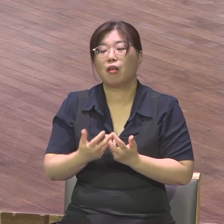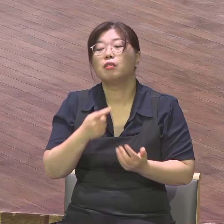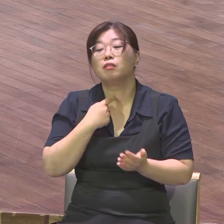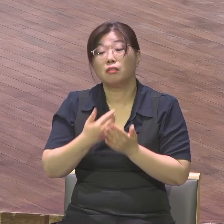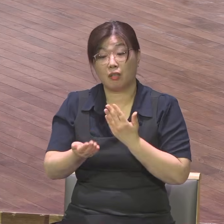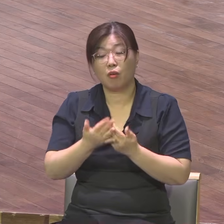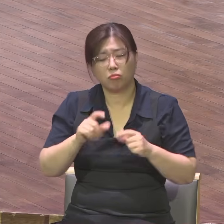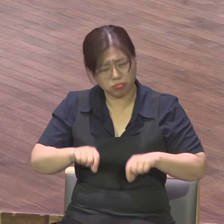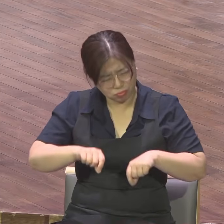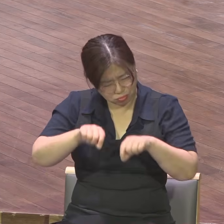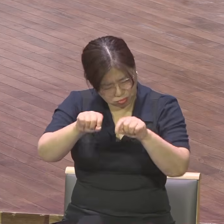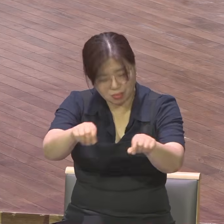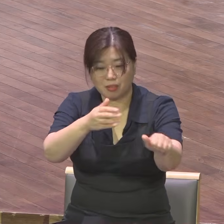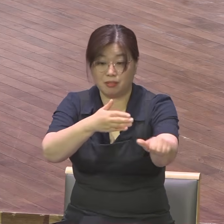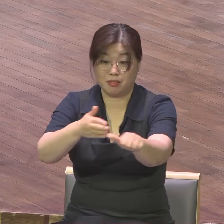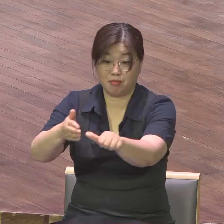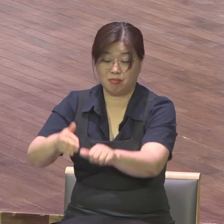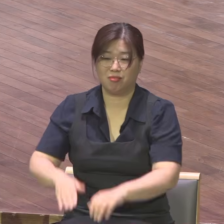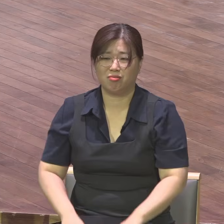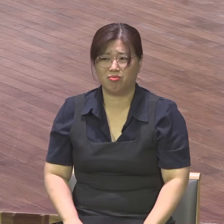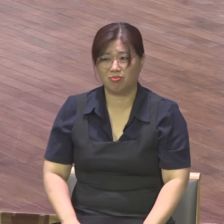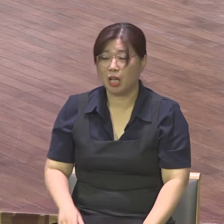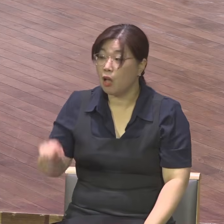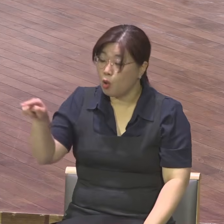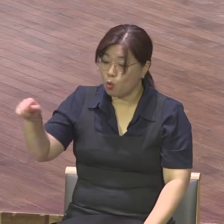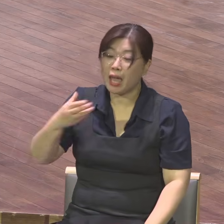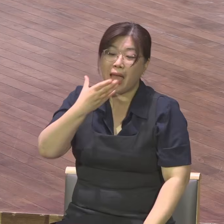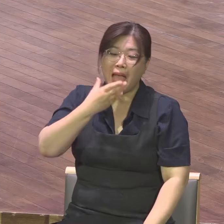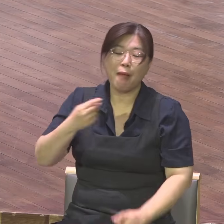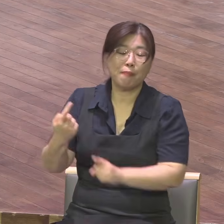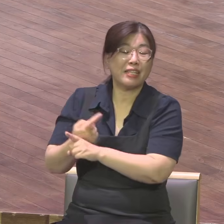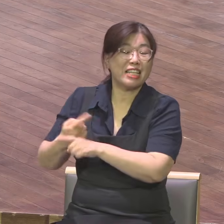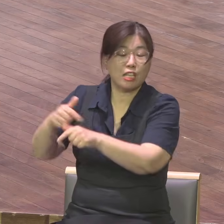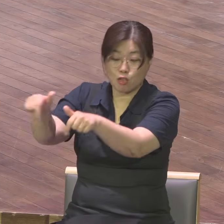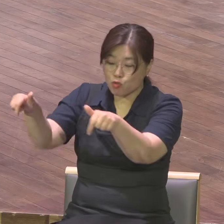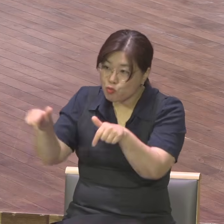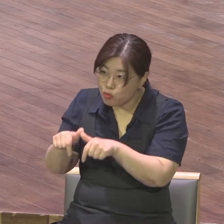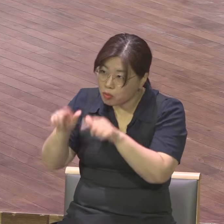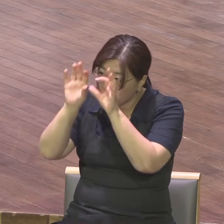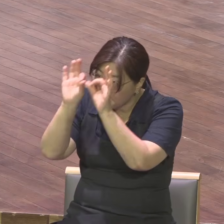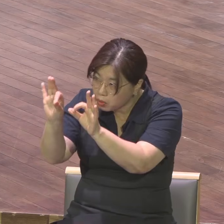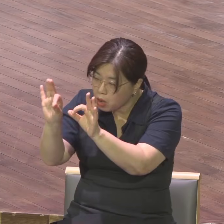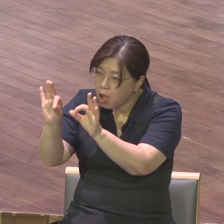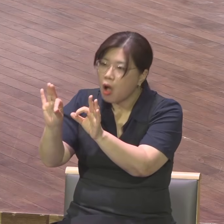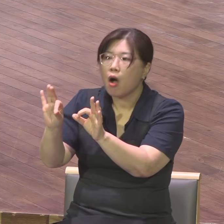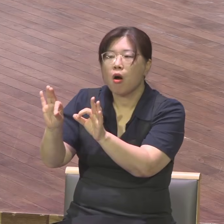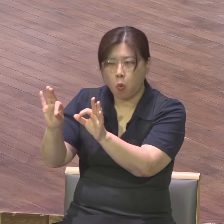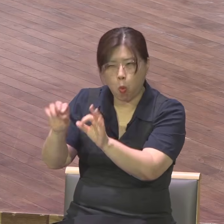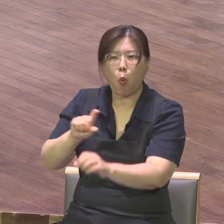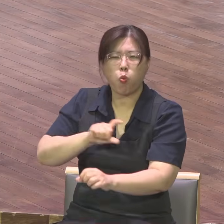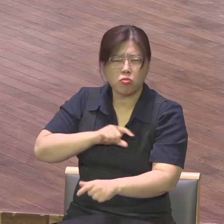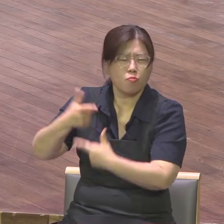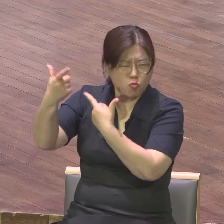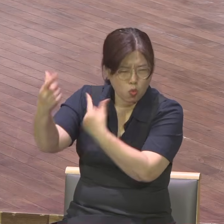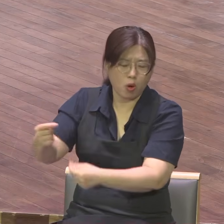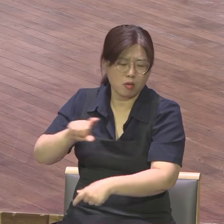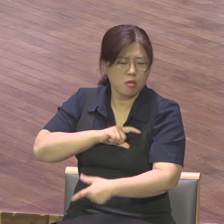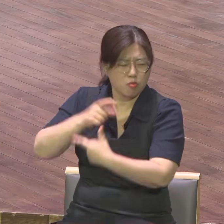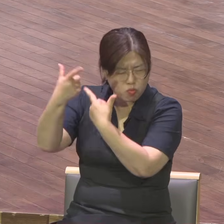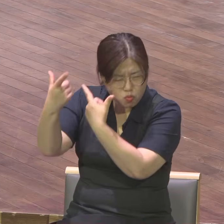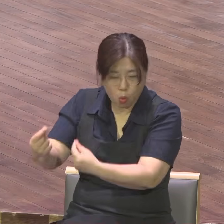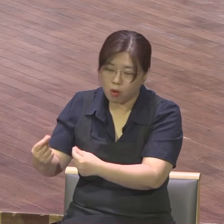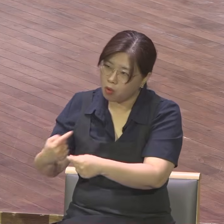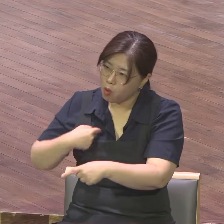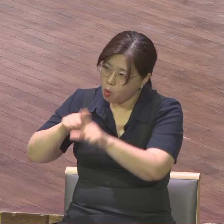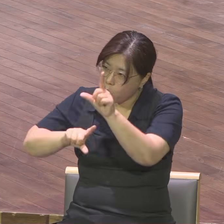해피 이런 거 보니까 해피 힐링이란 그 용어 자체가 기분 좋게 만드는지 얼굴이 다 좋아. 사실은 암 환자인데